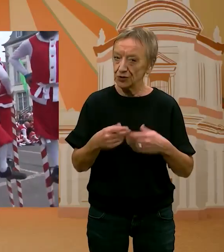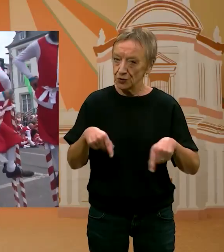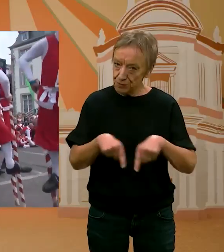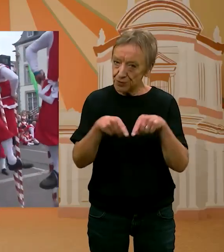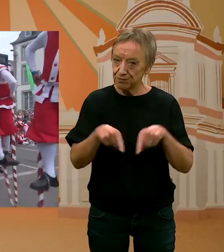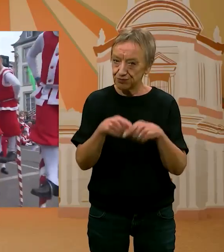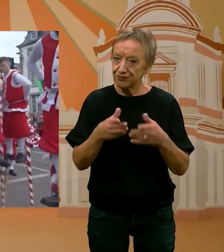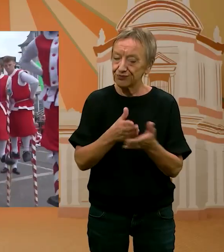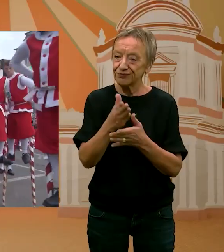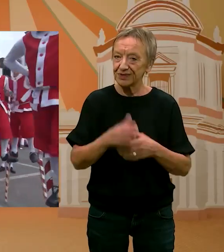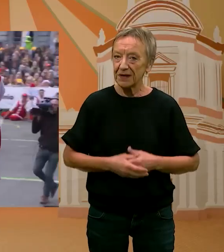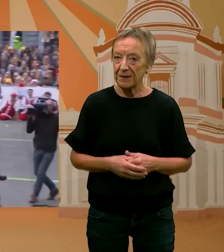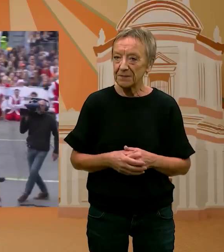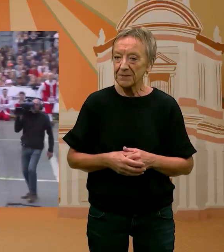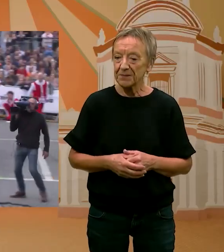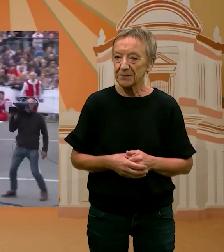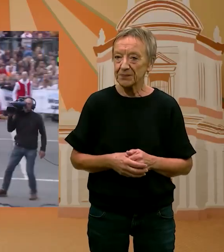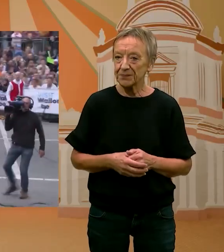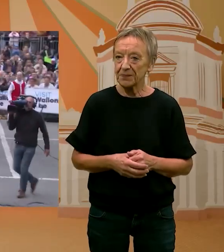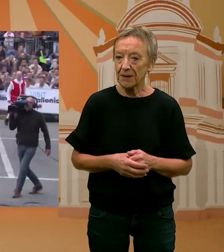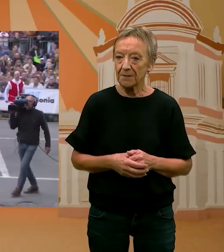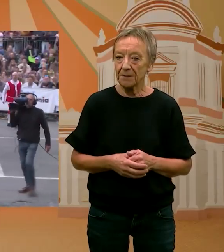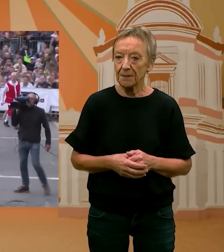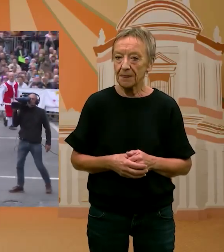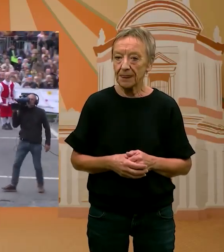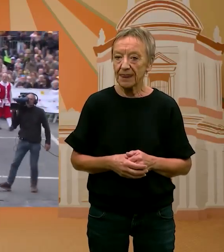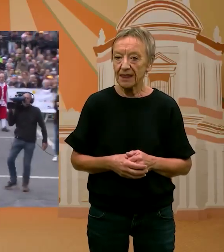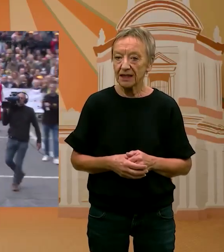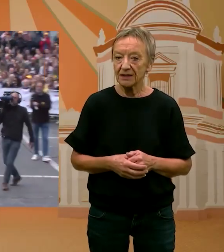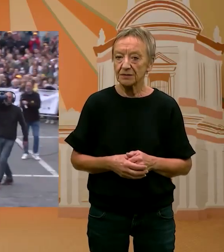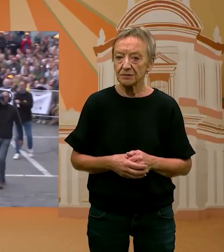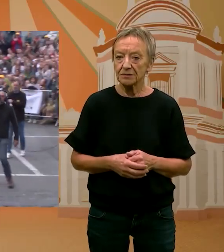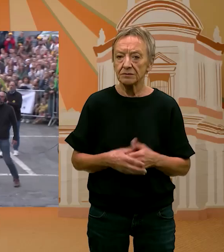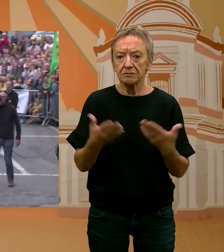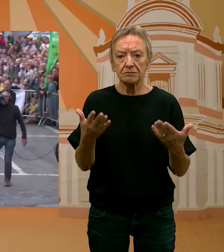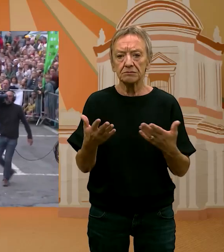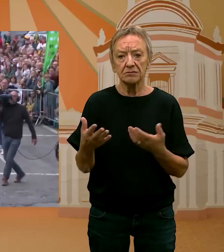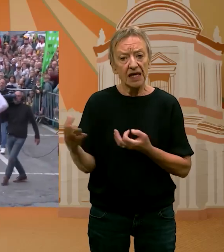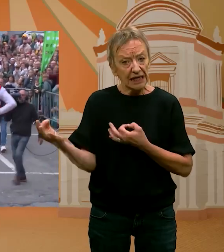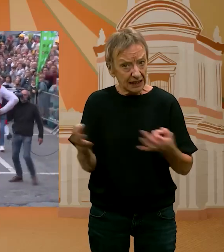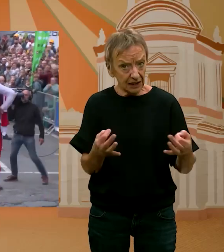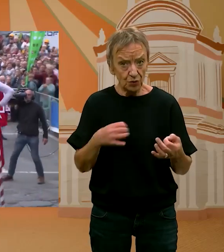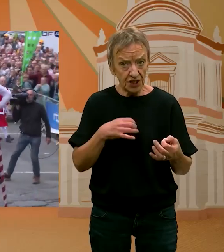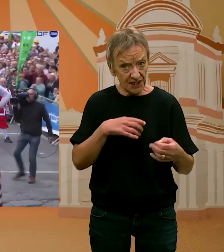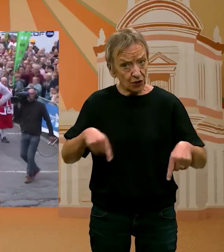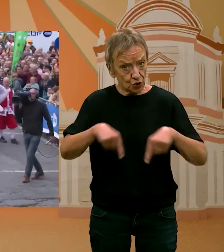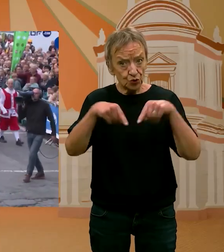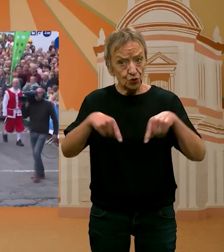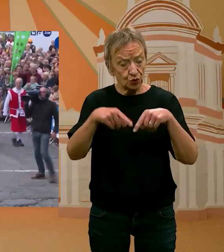Alice, ce n'est pas la seule joute de l'année. Hein. C'est quoi leur quotidien aux échasseurs? Il y a des joutes régulières pendant l'année. Hein. Ça n'existe pas que pendant les fêtes de Wallonie.